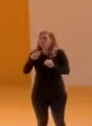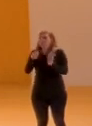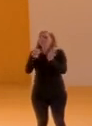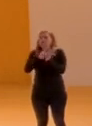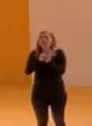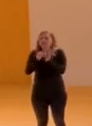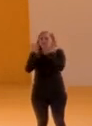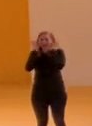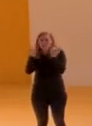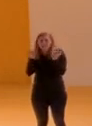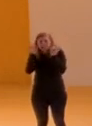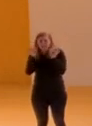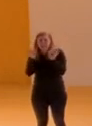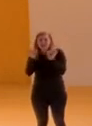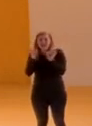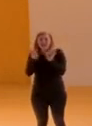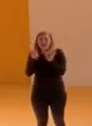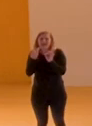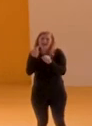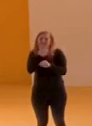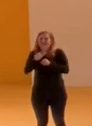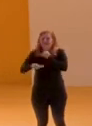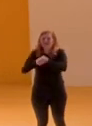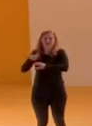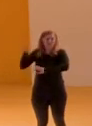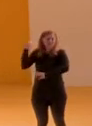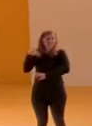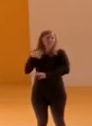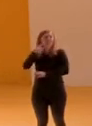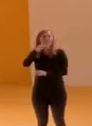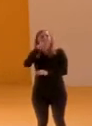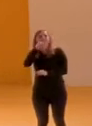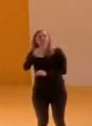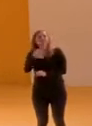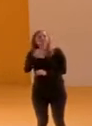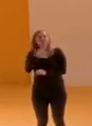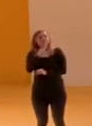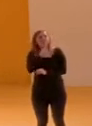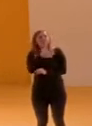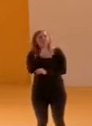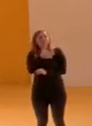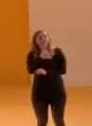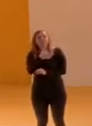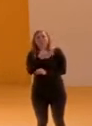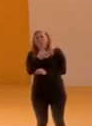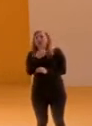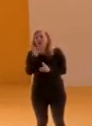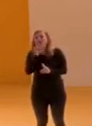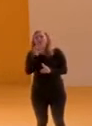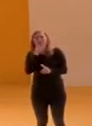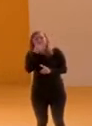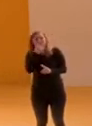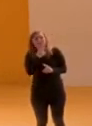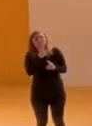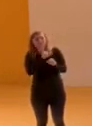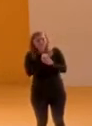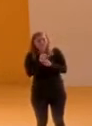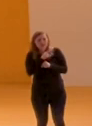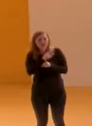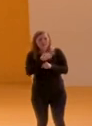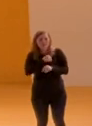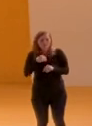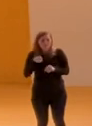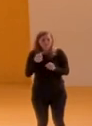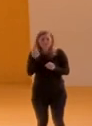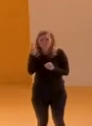Chiny sprzed kilkuset lat proszę a widzi pan no właśnie jest Gdańsk i mamy też